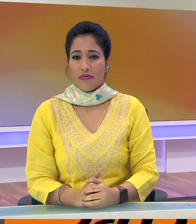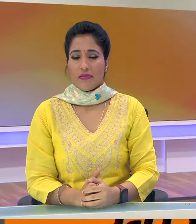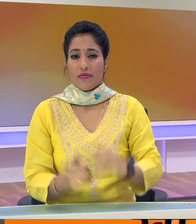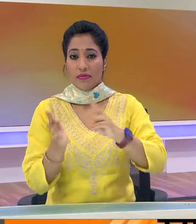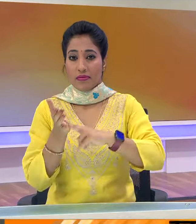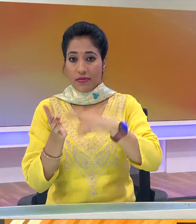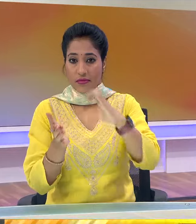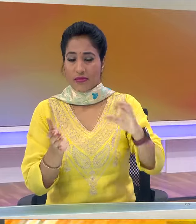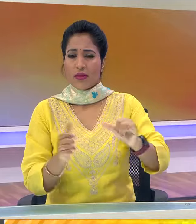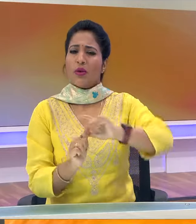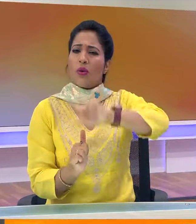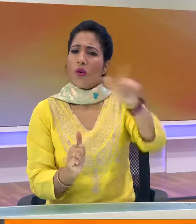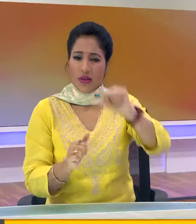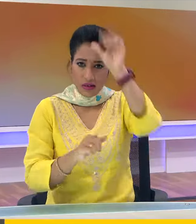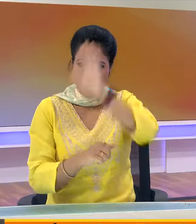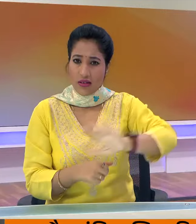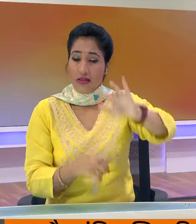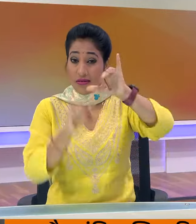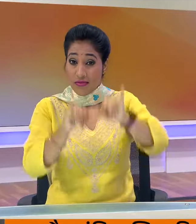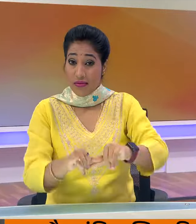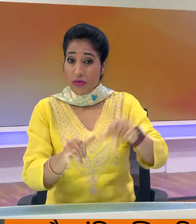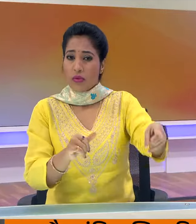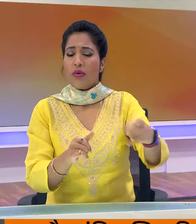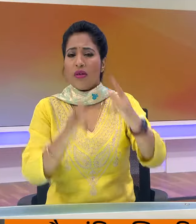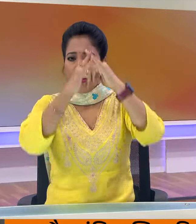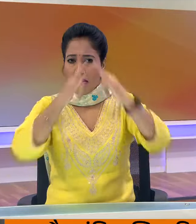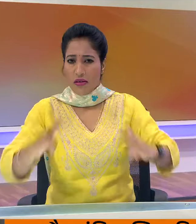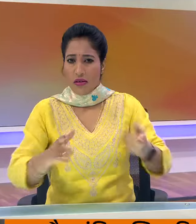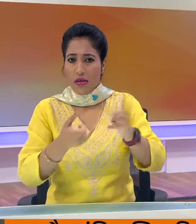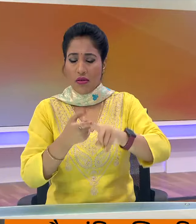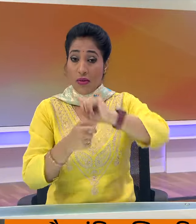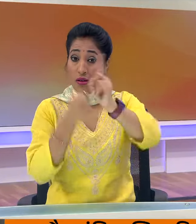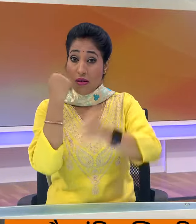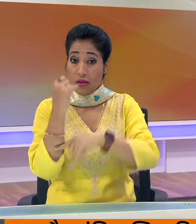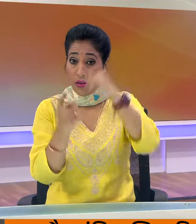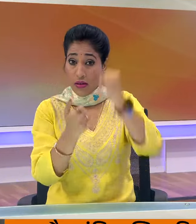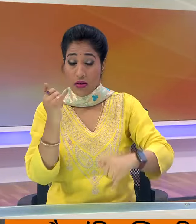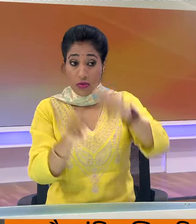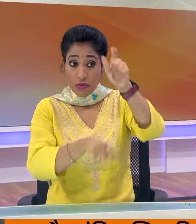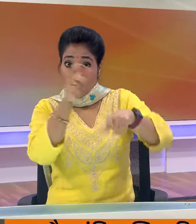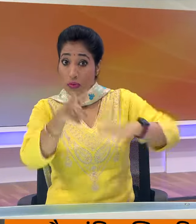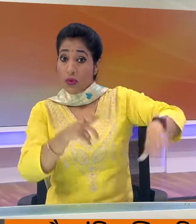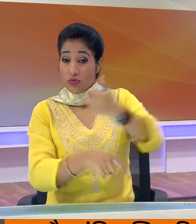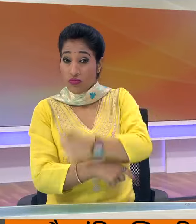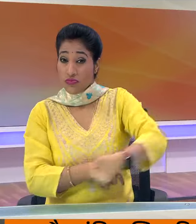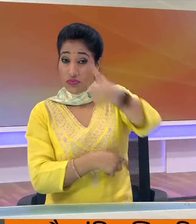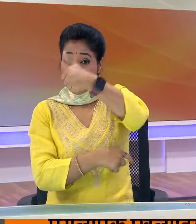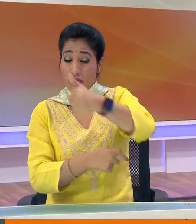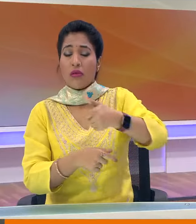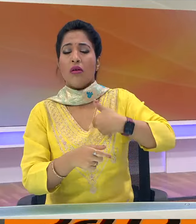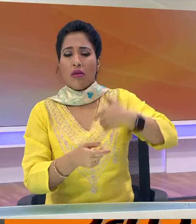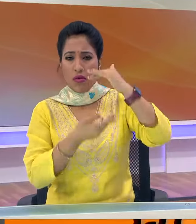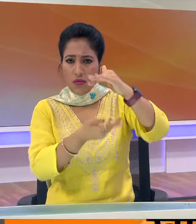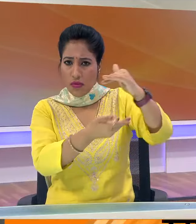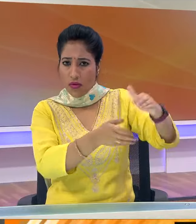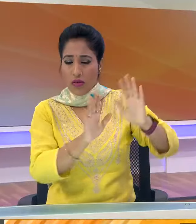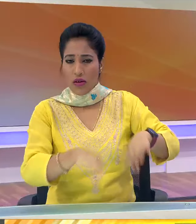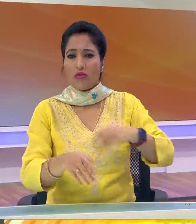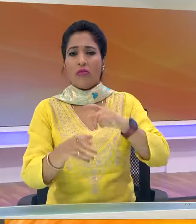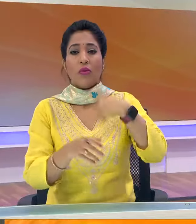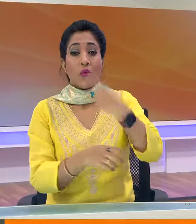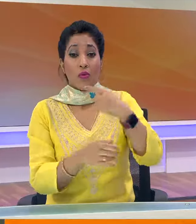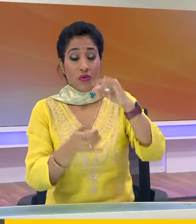एनसीसी के ऑल इंडिया थल सैनिक कैंप के आखिरी दिन सर्वश्रेष्ठ प्रदर्शन करने वाले कैडेटों को महानिदेशक ने सम्मानित किया। हमारे साथ मौजूद हैं